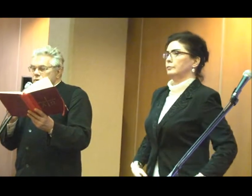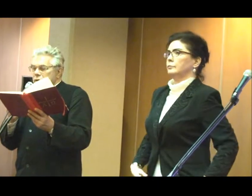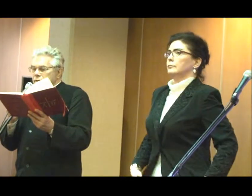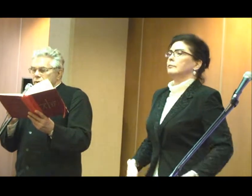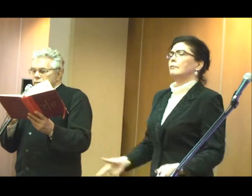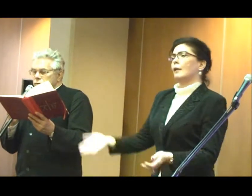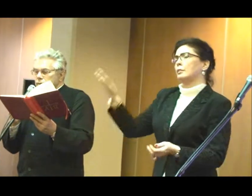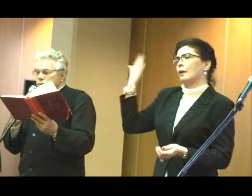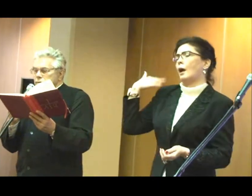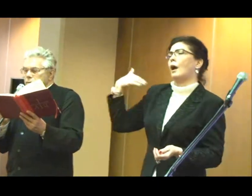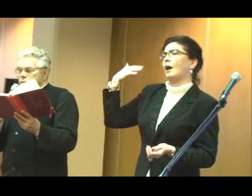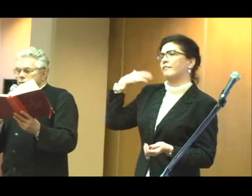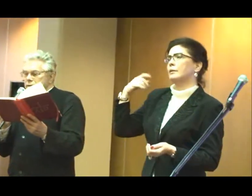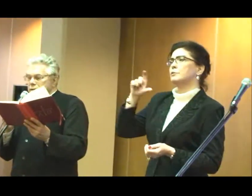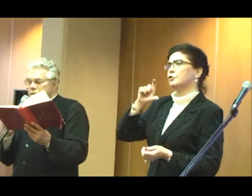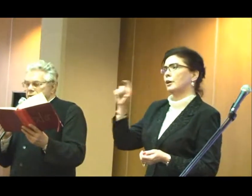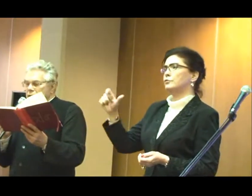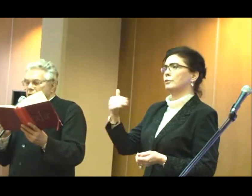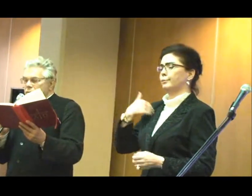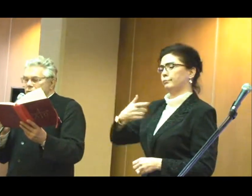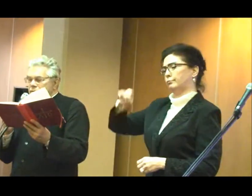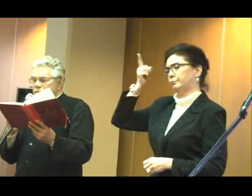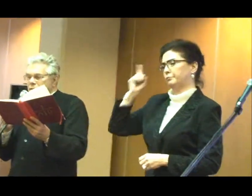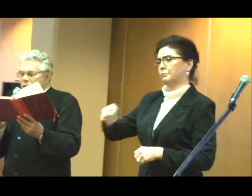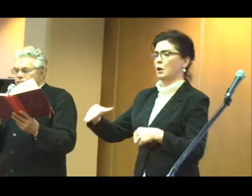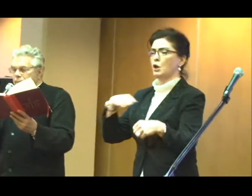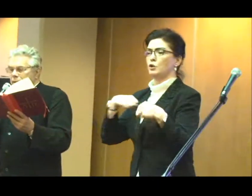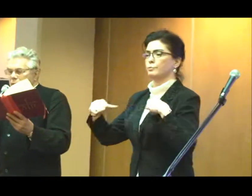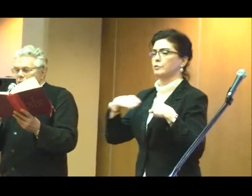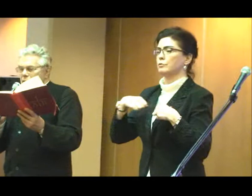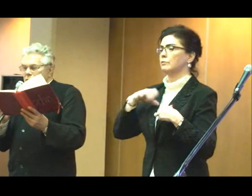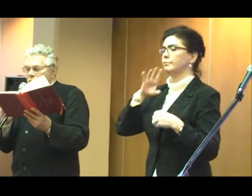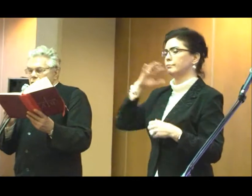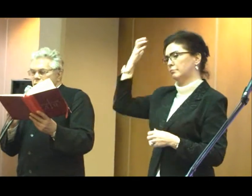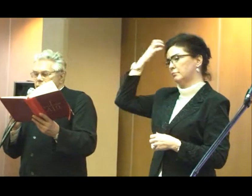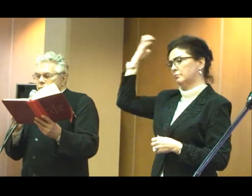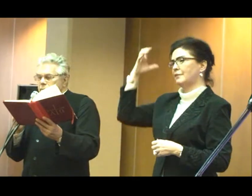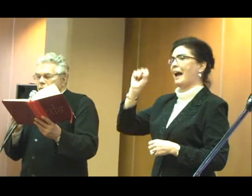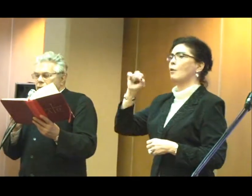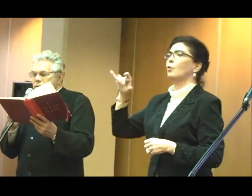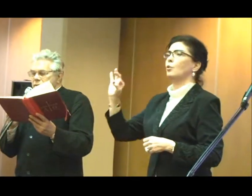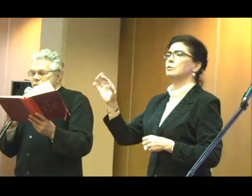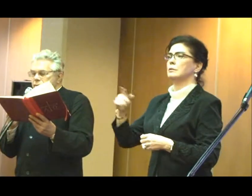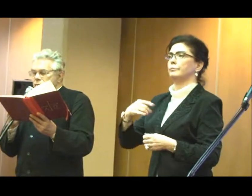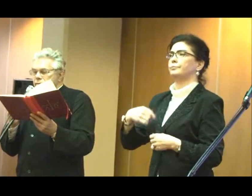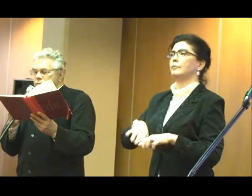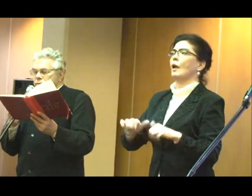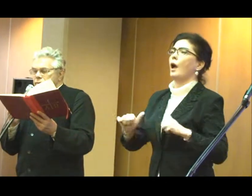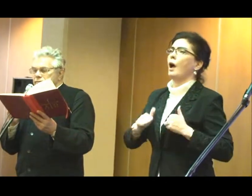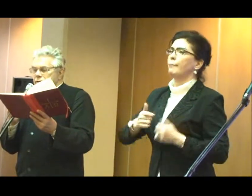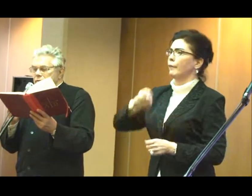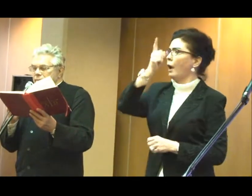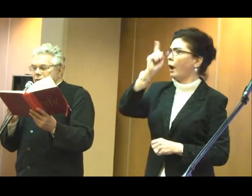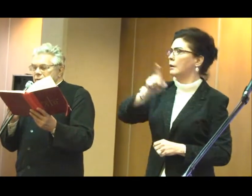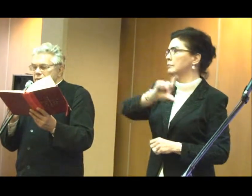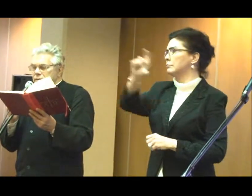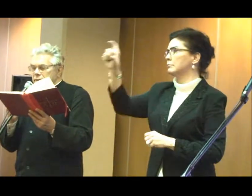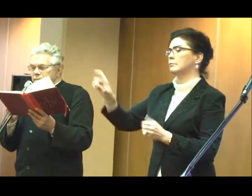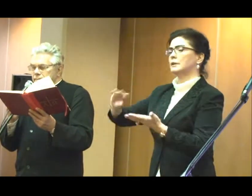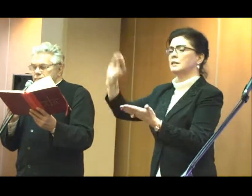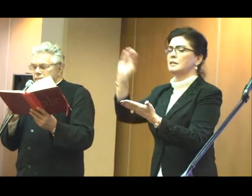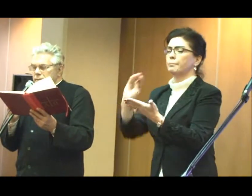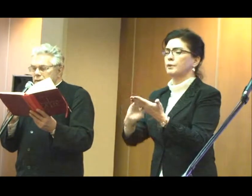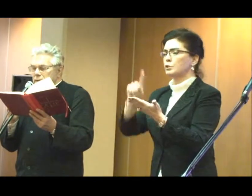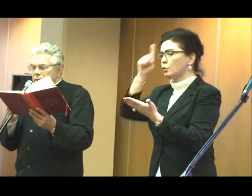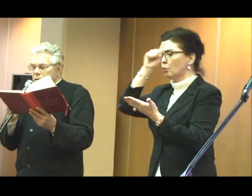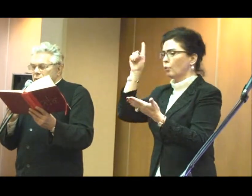W owym czasie wyszło rozporządzenie Cezara Augusta, żeby przeprowadzić spis ludności w całym państwie.